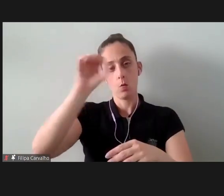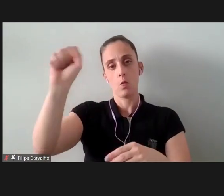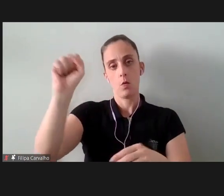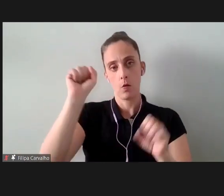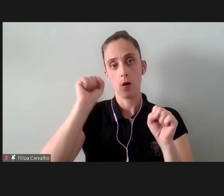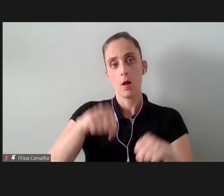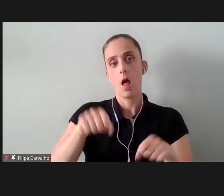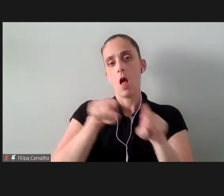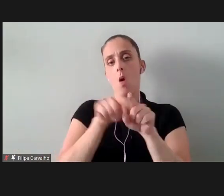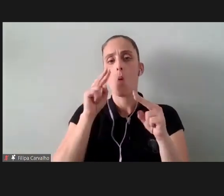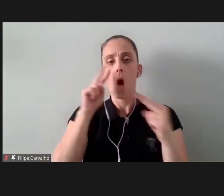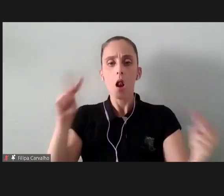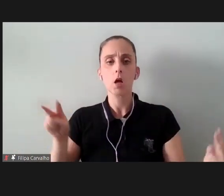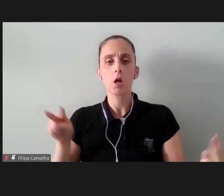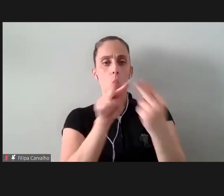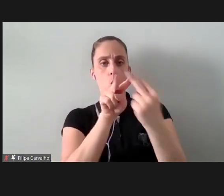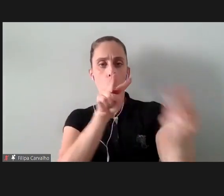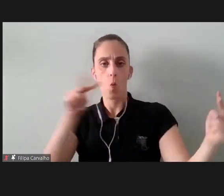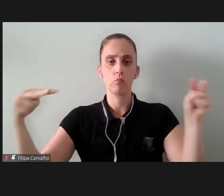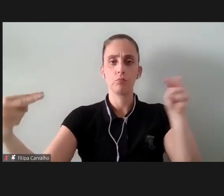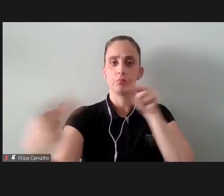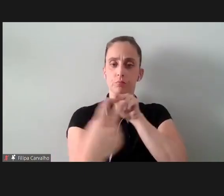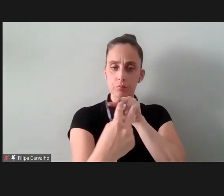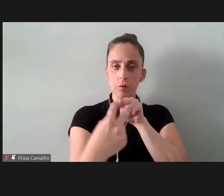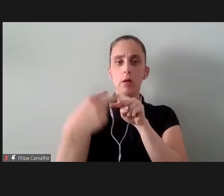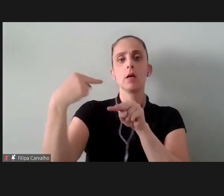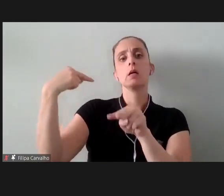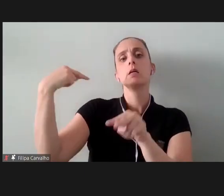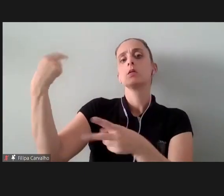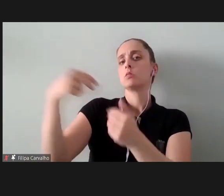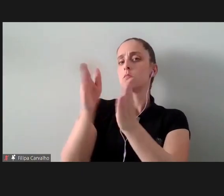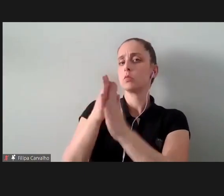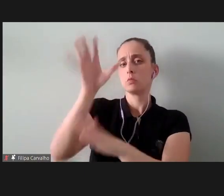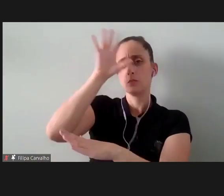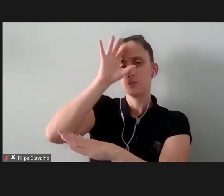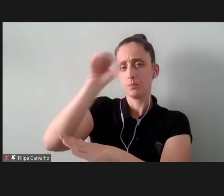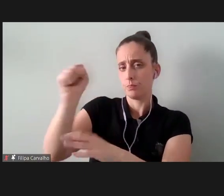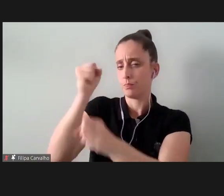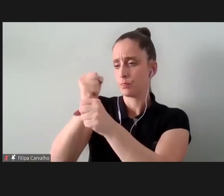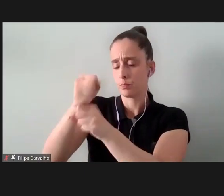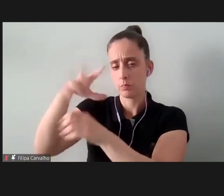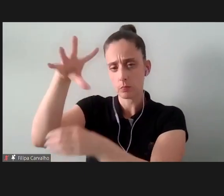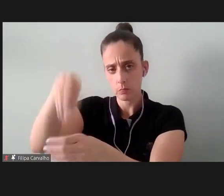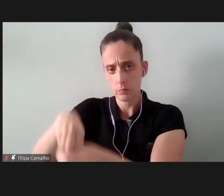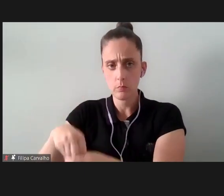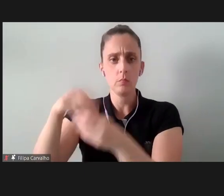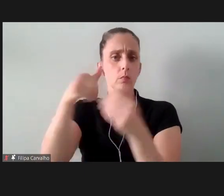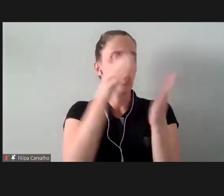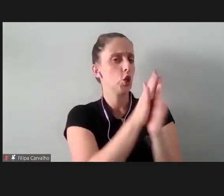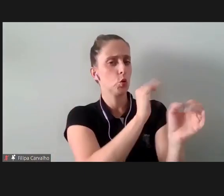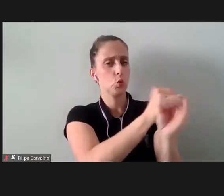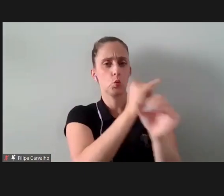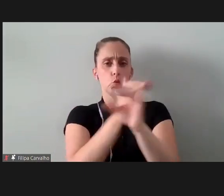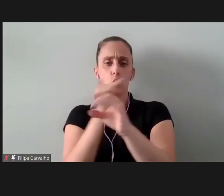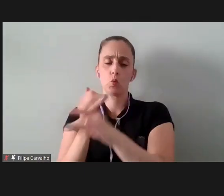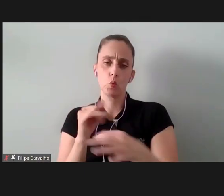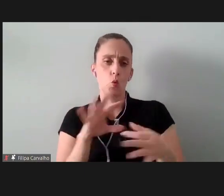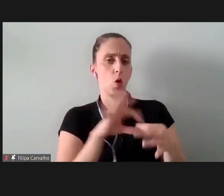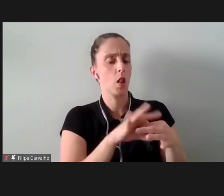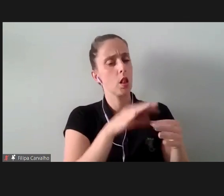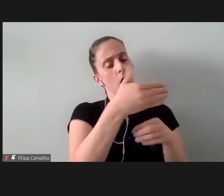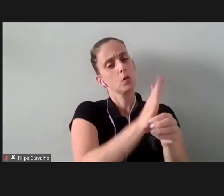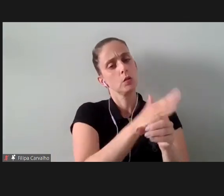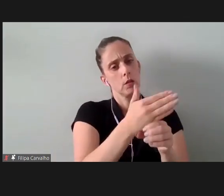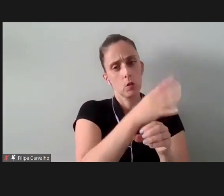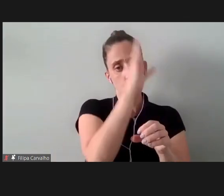de encontro dos servidores públicos, de outros atores que estão trabalhando nessa agenda de inovação no setor público, é um momento em que as pessoas